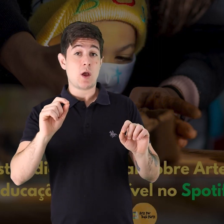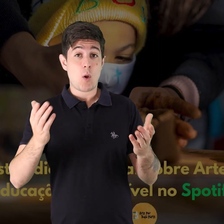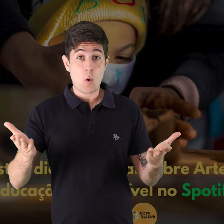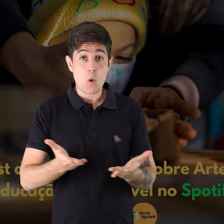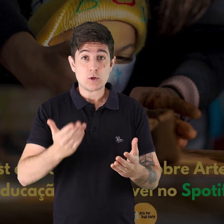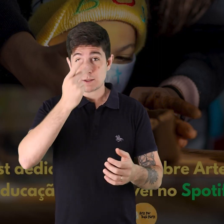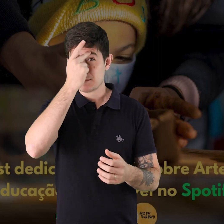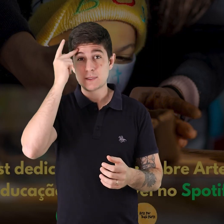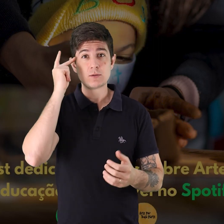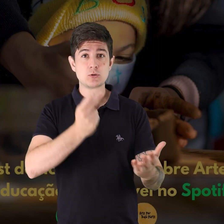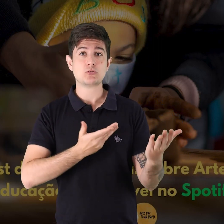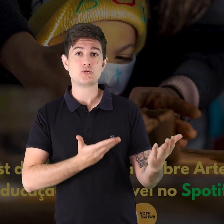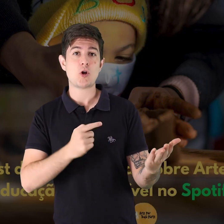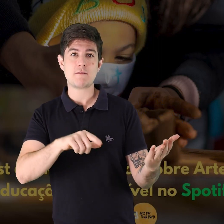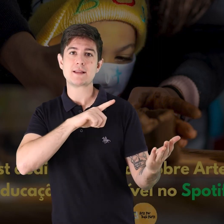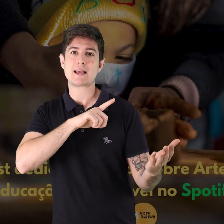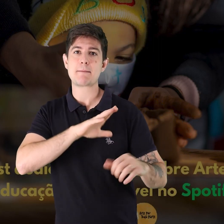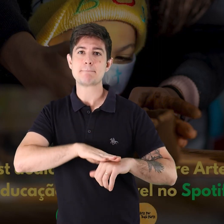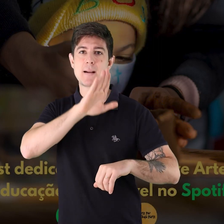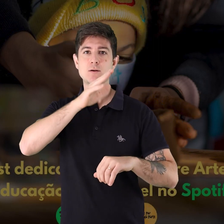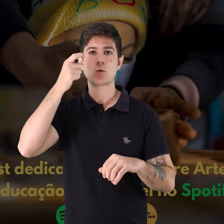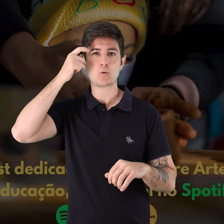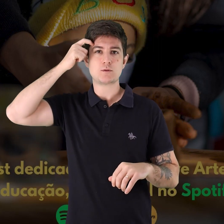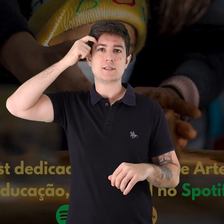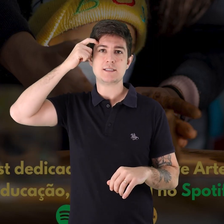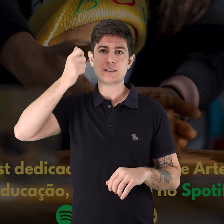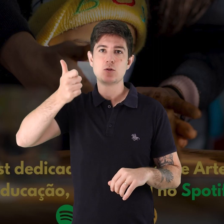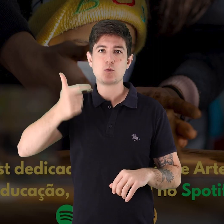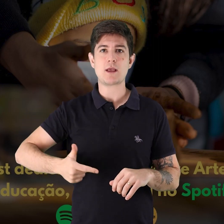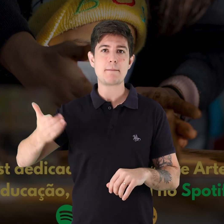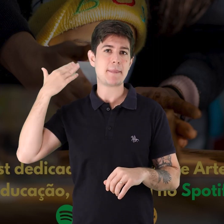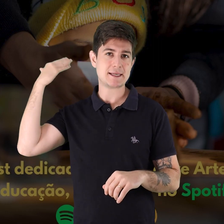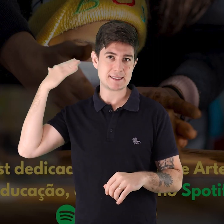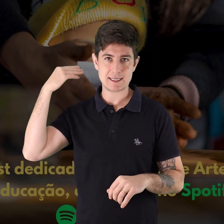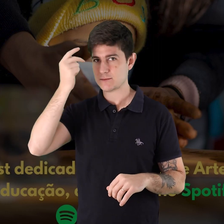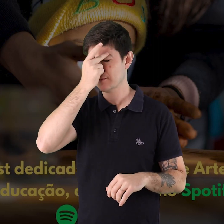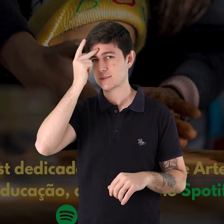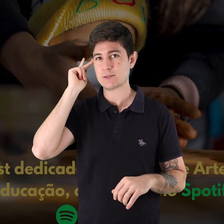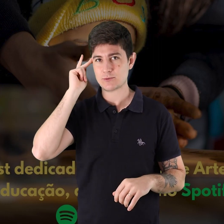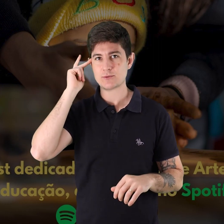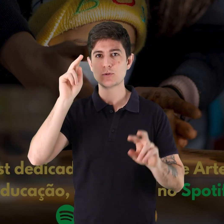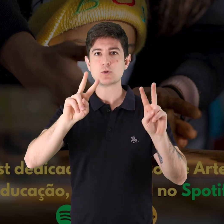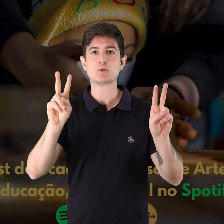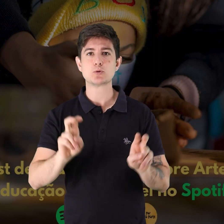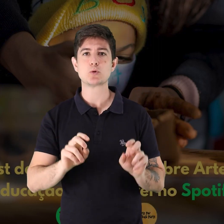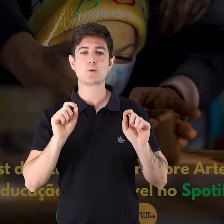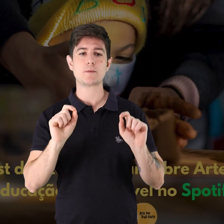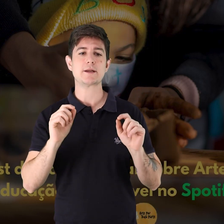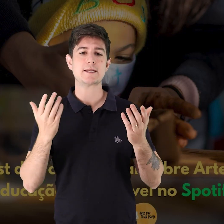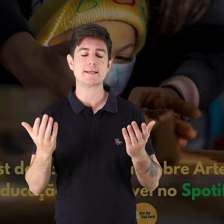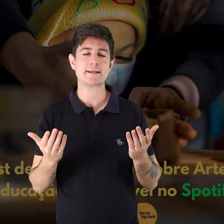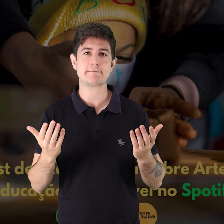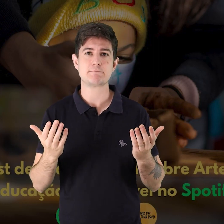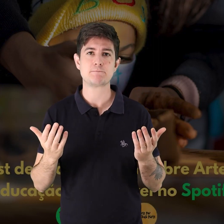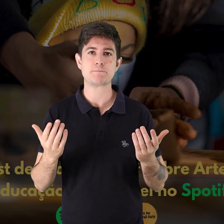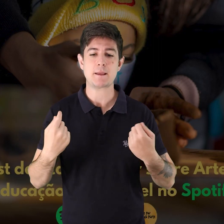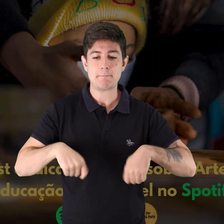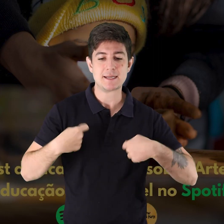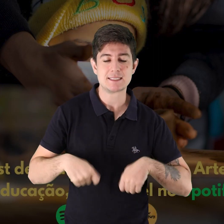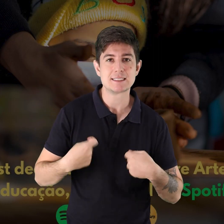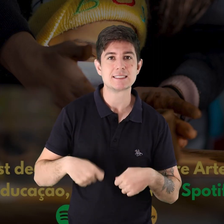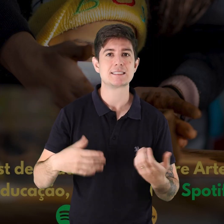Eu acho que assim, olha, os jovens já têm mais consciência do que as gerações anteriores em